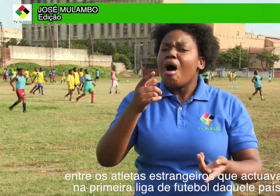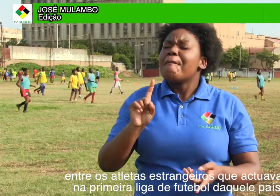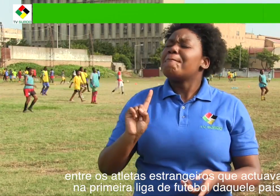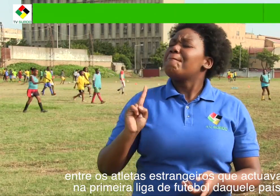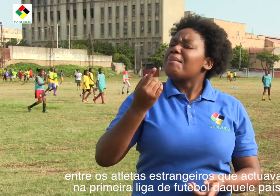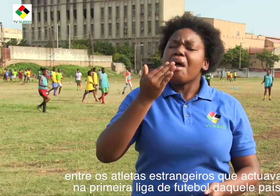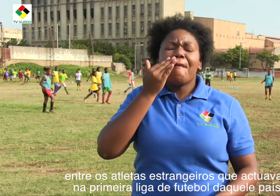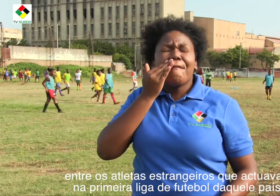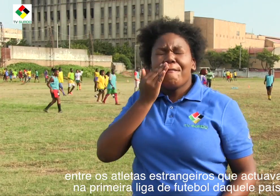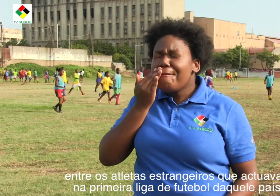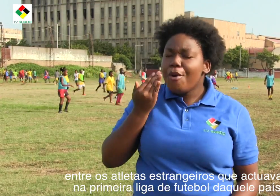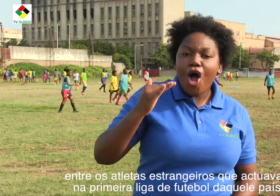liga de futebol daquele país.